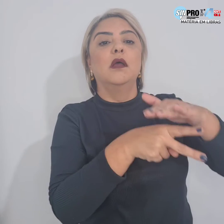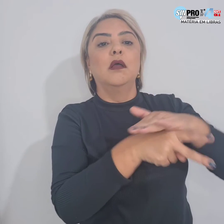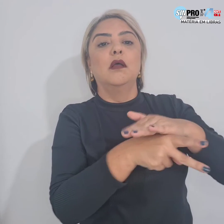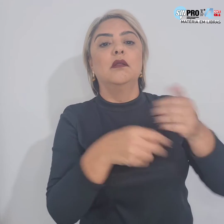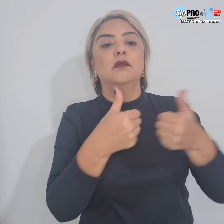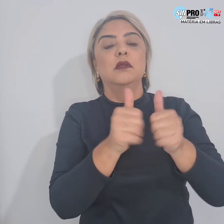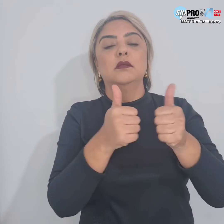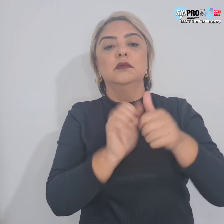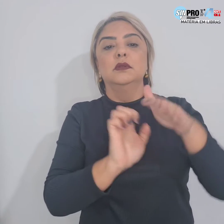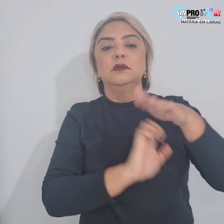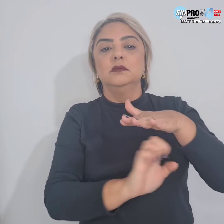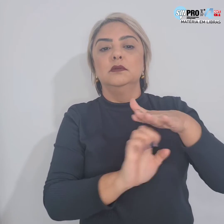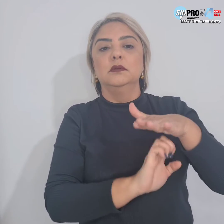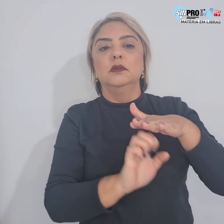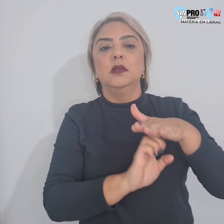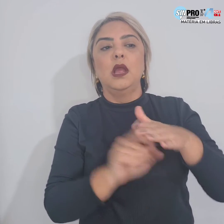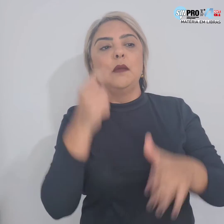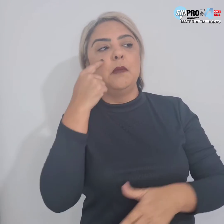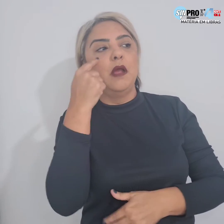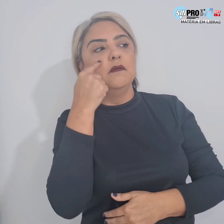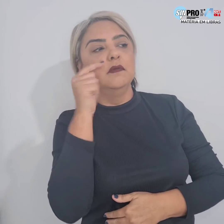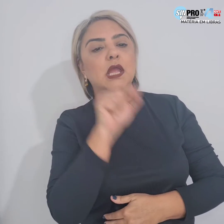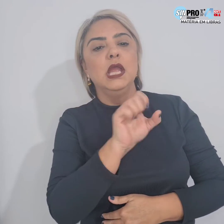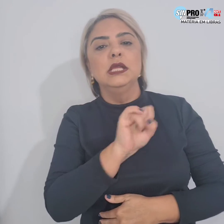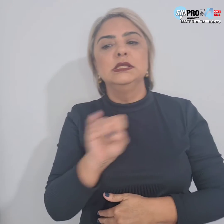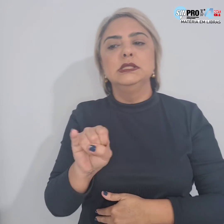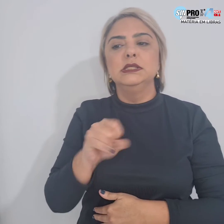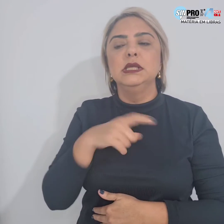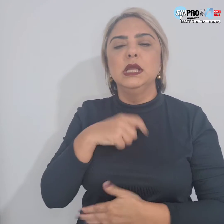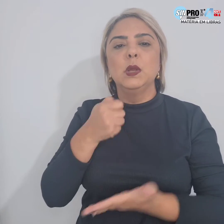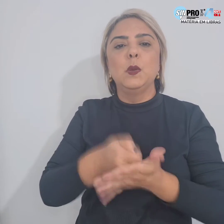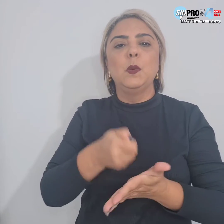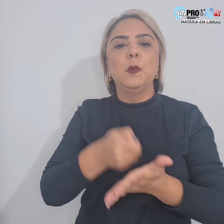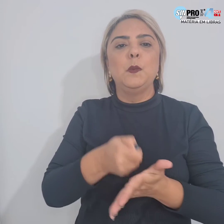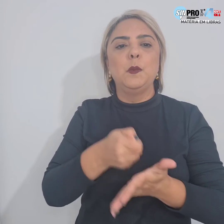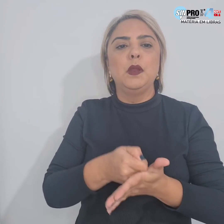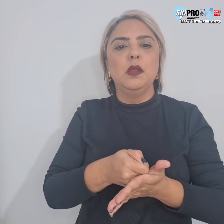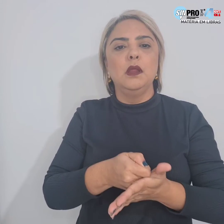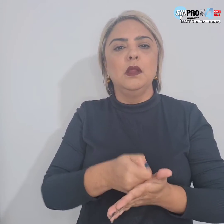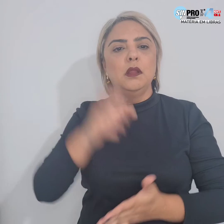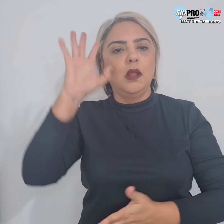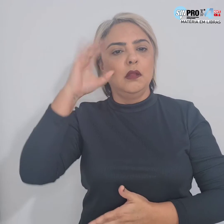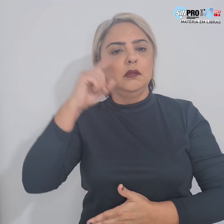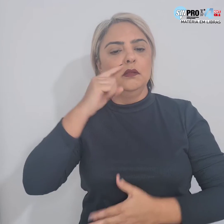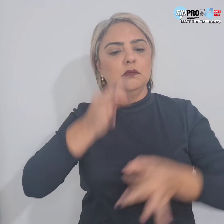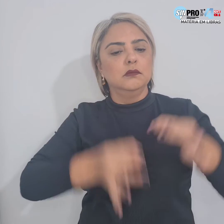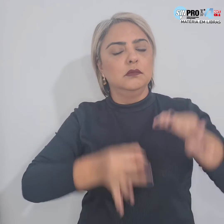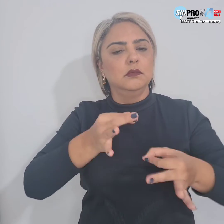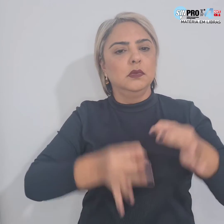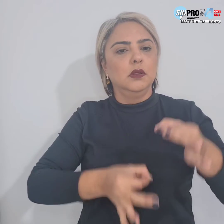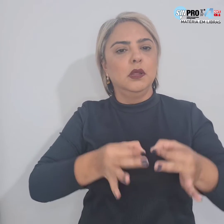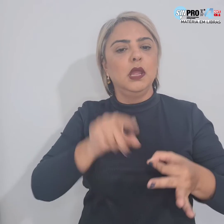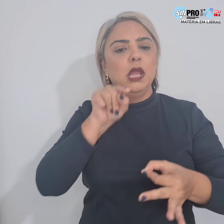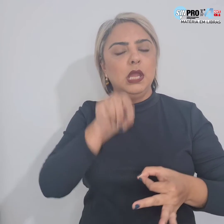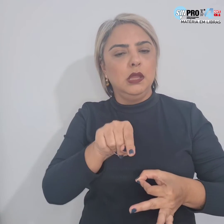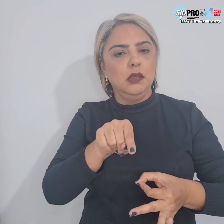ônibus para conferir se está sendo cumprida a decisão judicial que estabeleceu